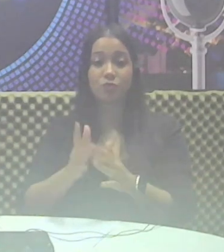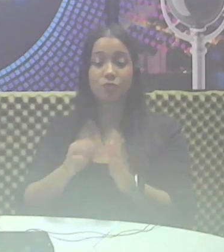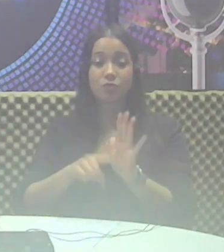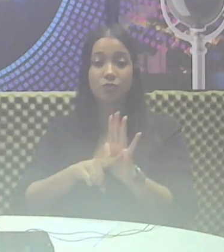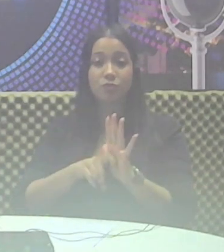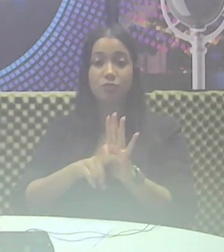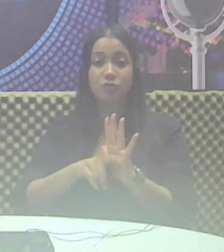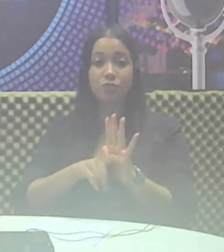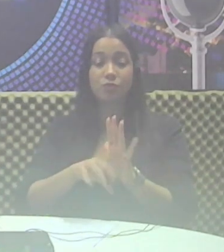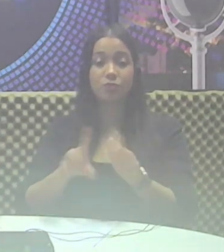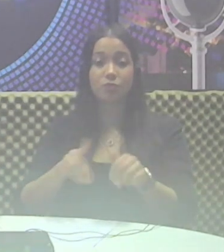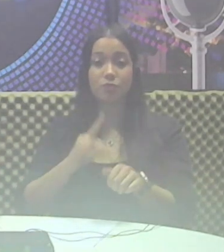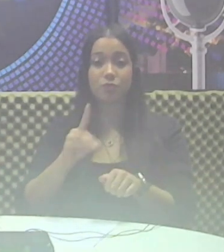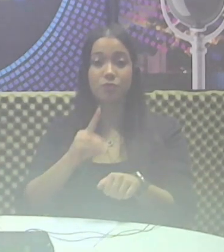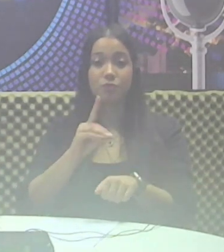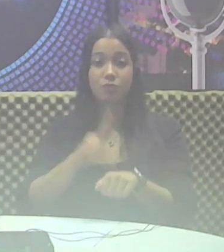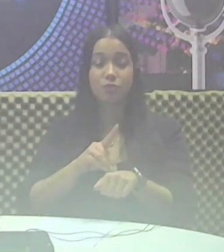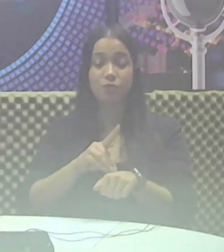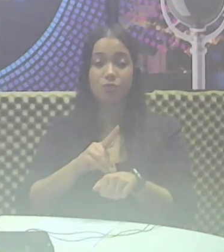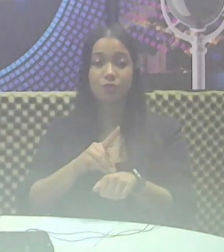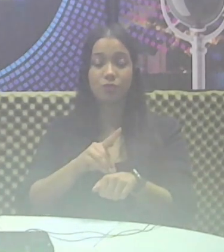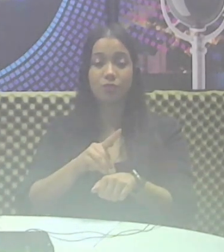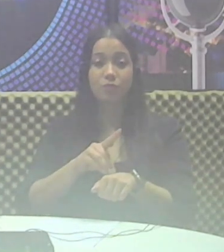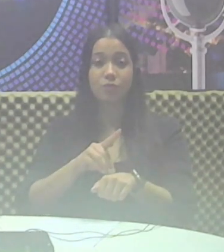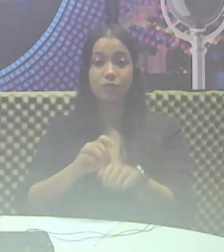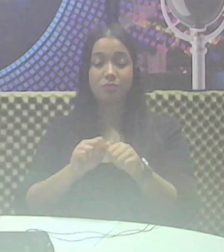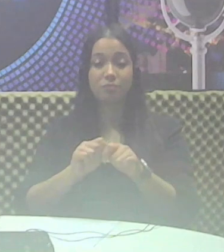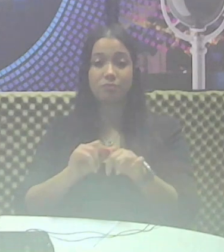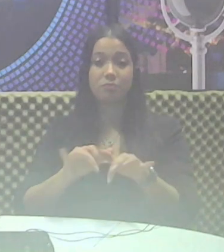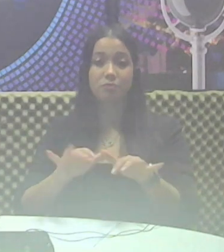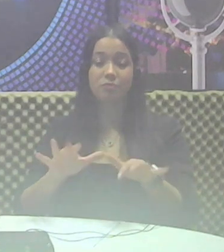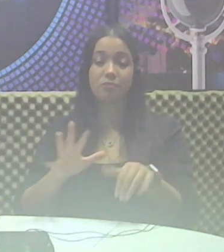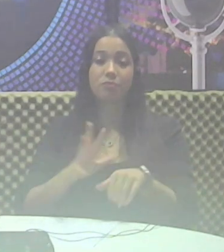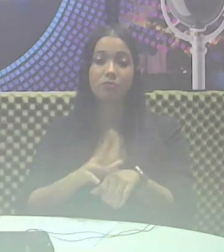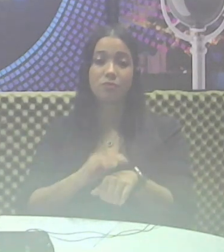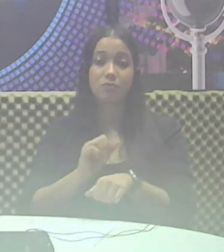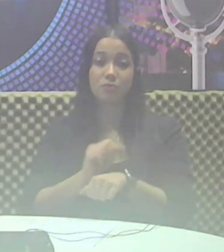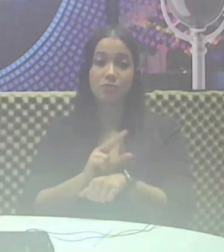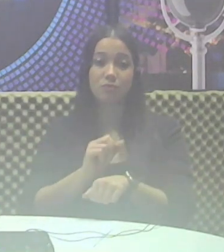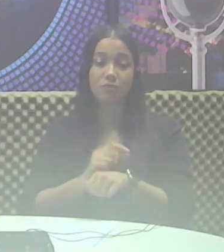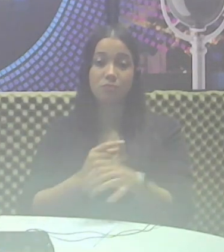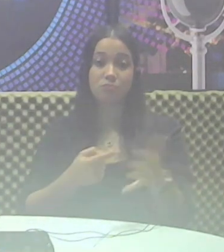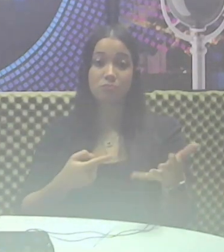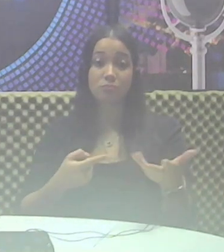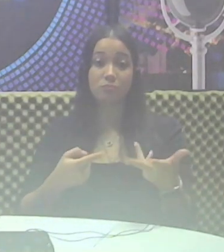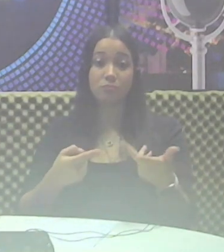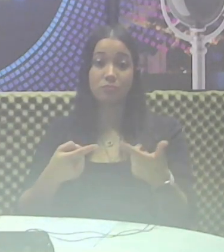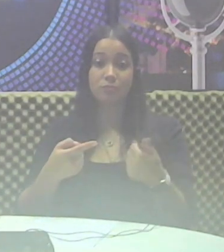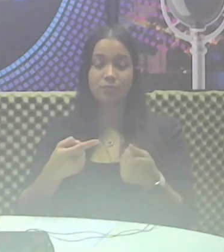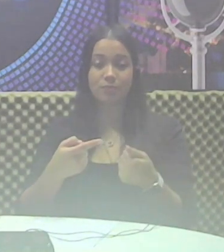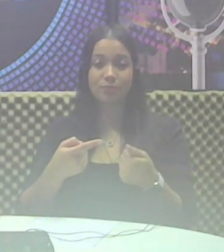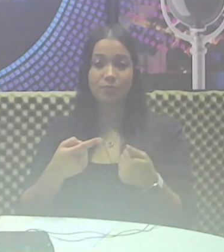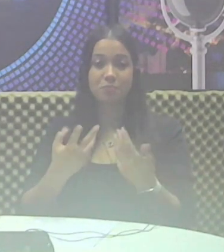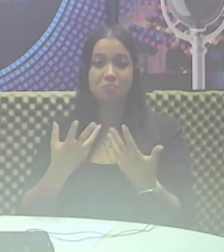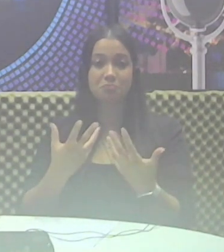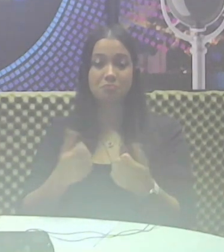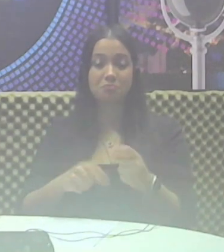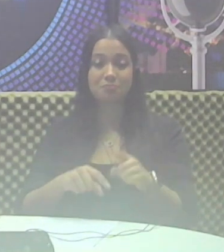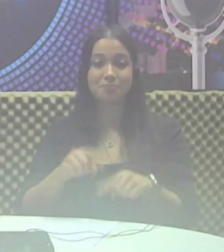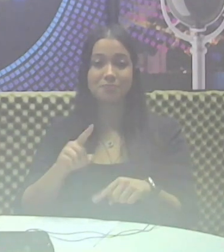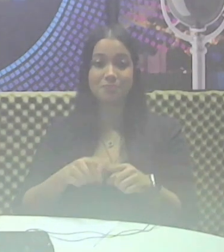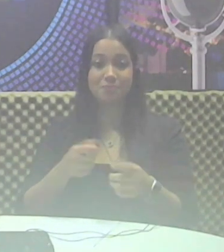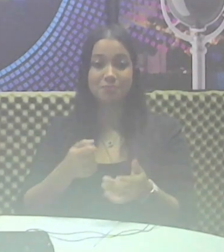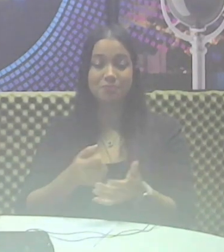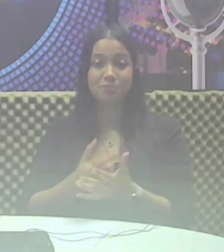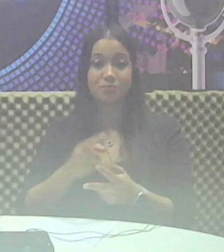desenvolvimento do mosquito Aedes aegypti, transmissor da dengue e outras arboviroses. A aquisição dos equipamentos com